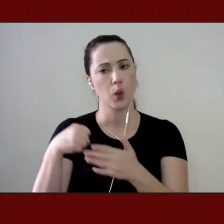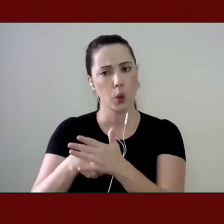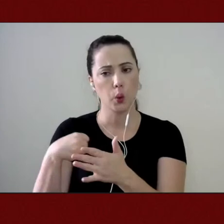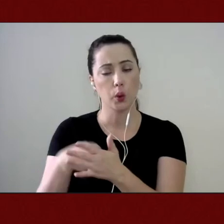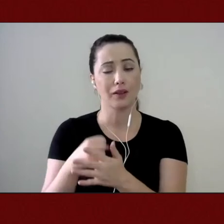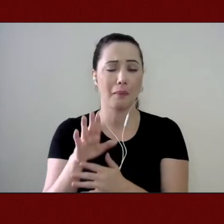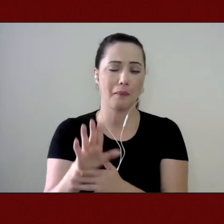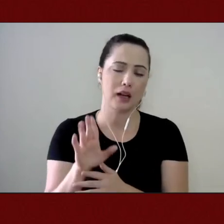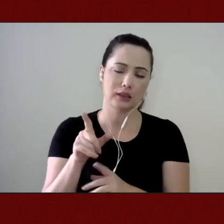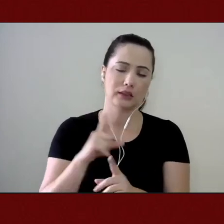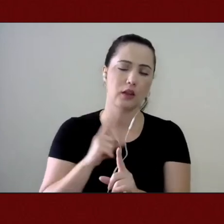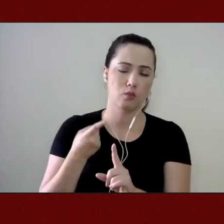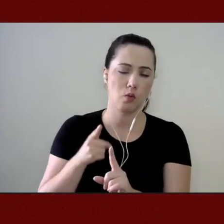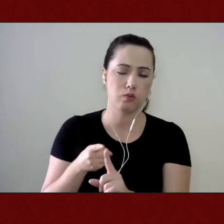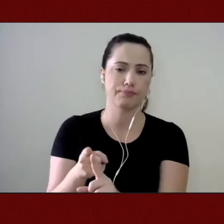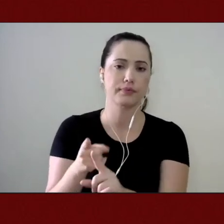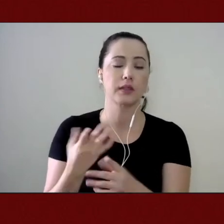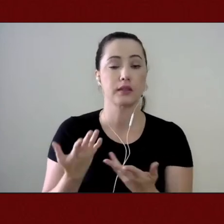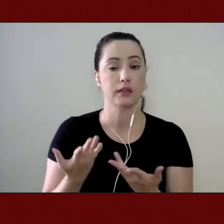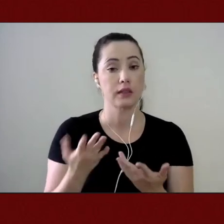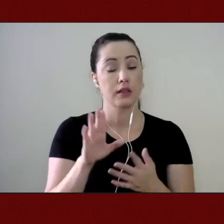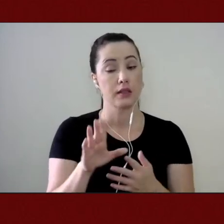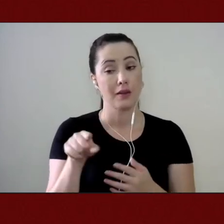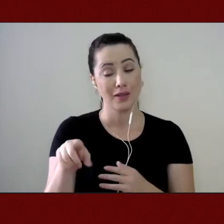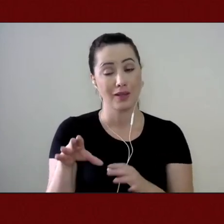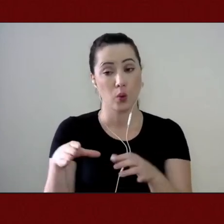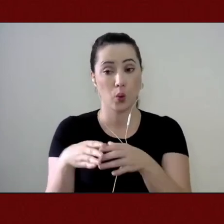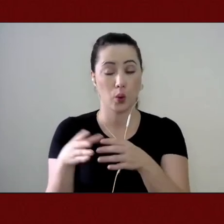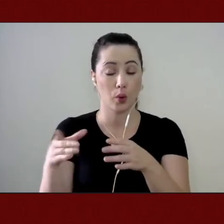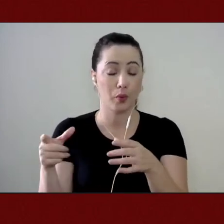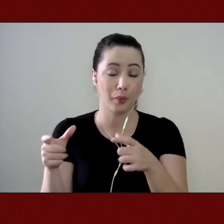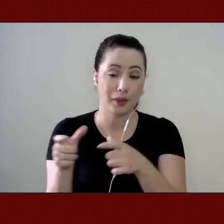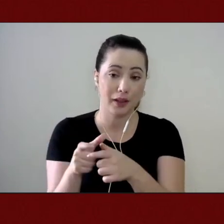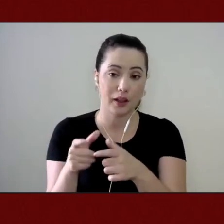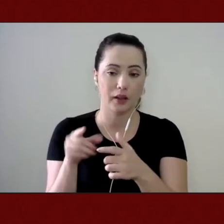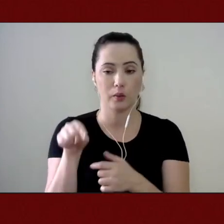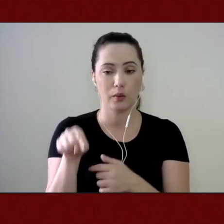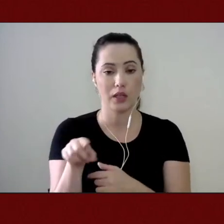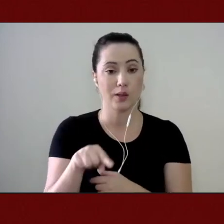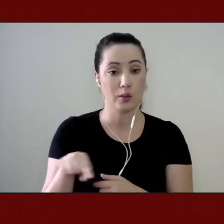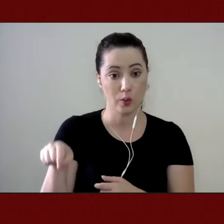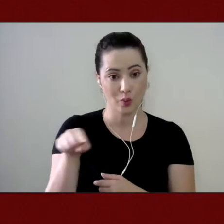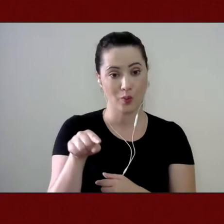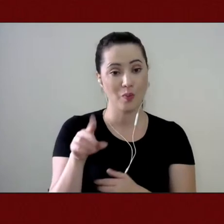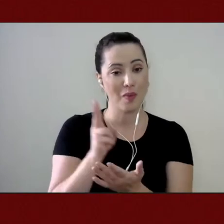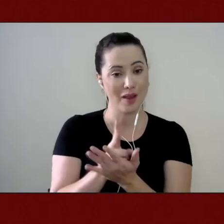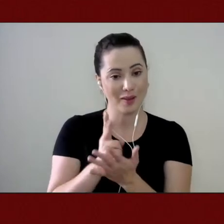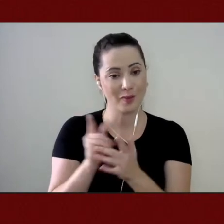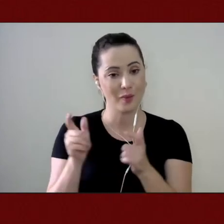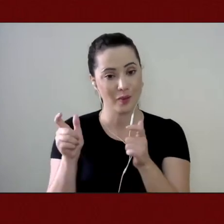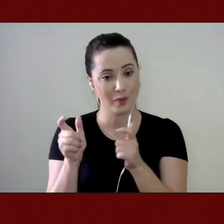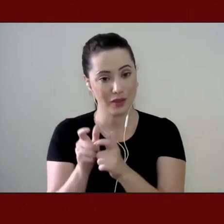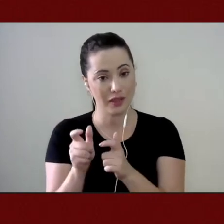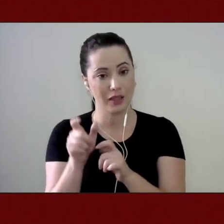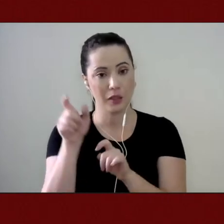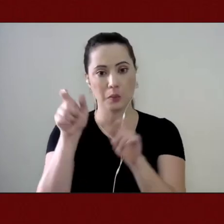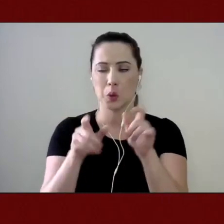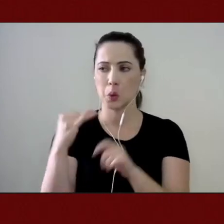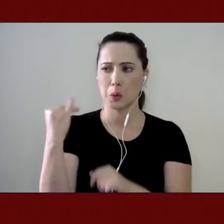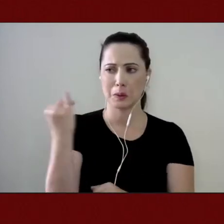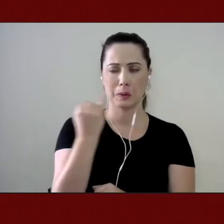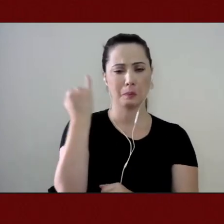mas, de todo modo, minoritário, né? E é interessante que esse partido tenha agregado tantos produtores icônicos,